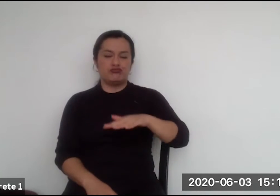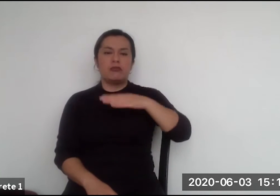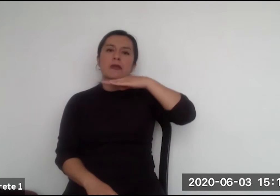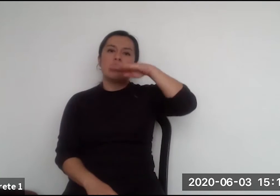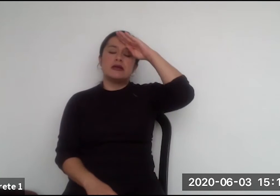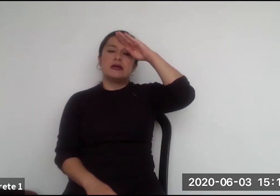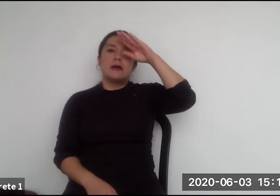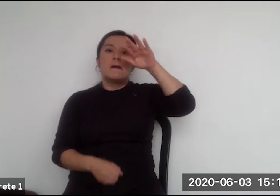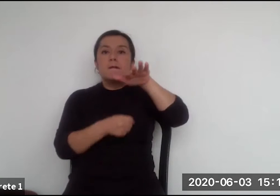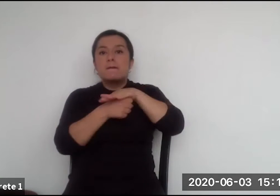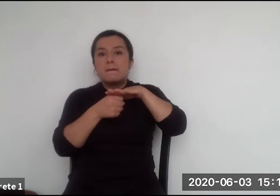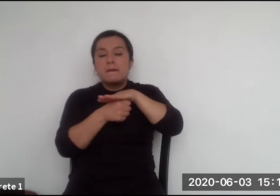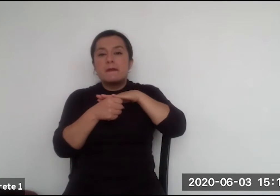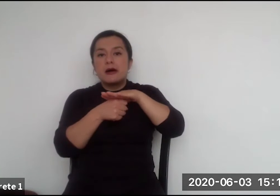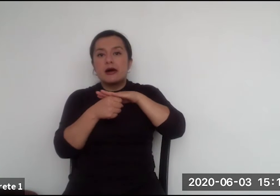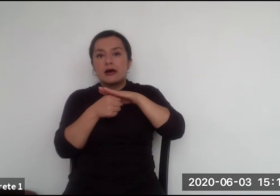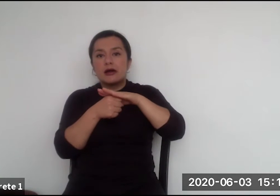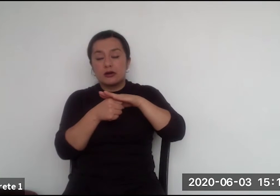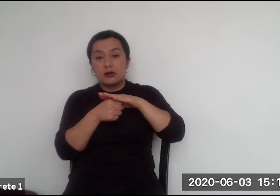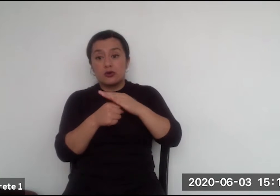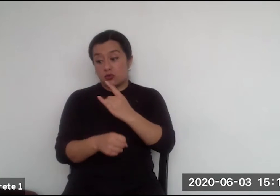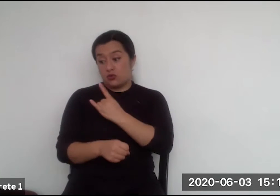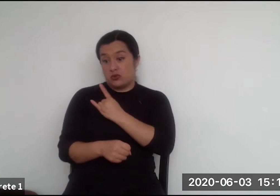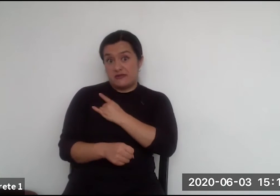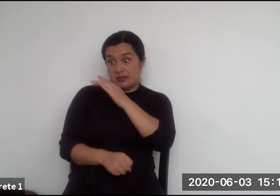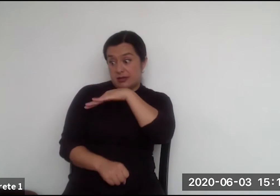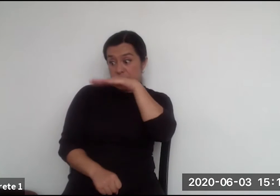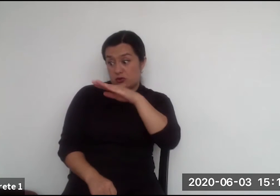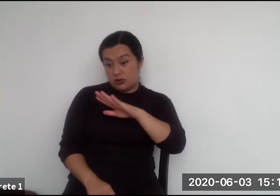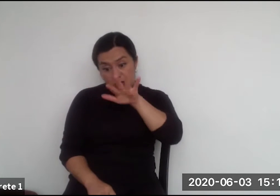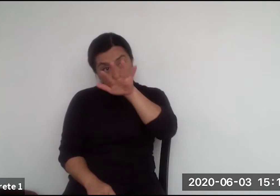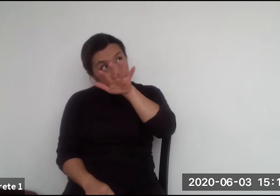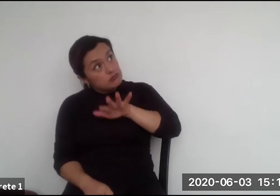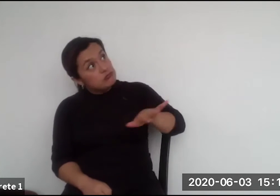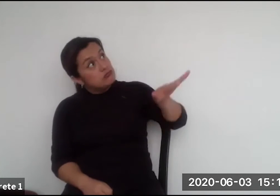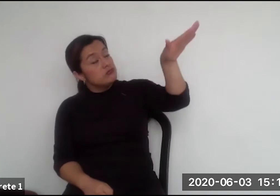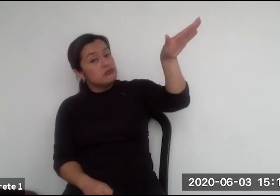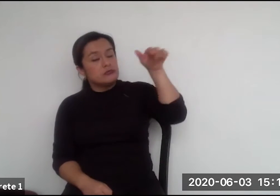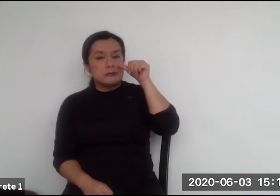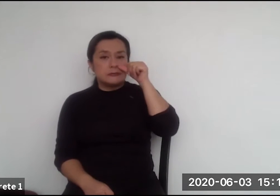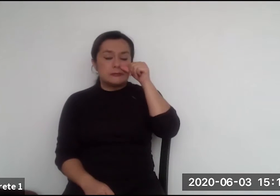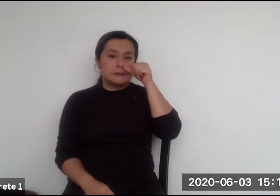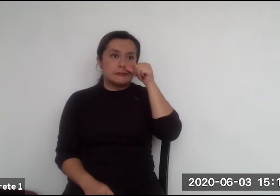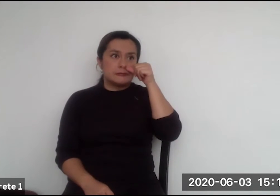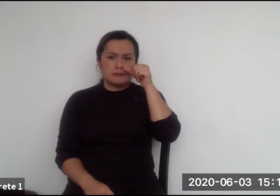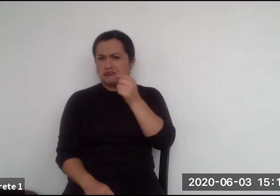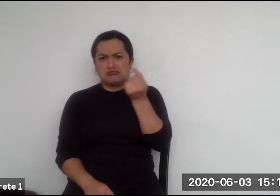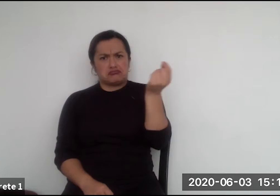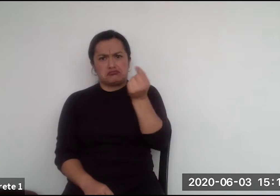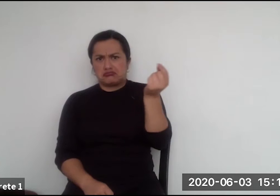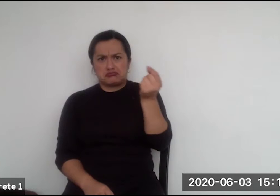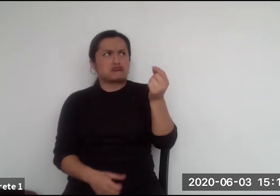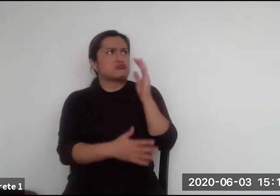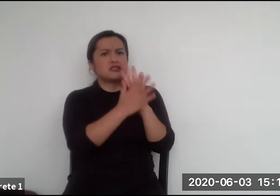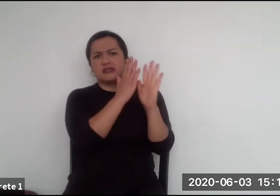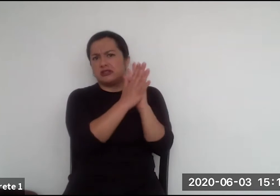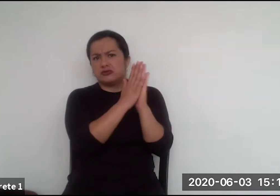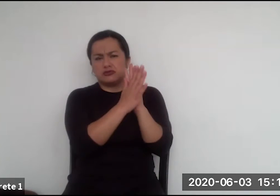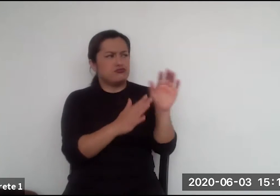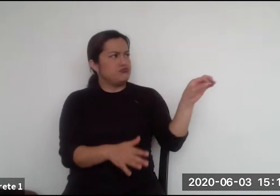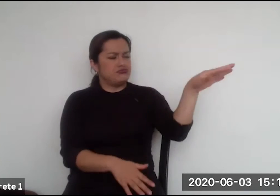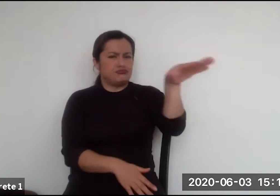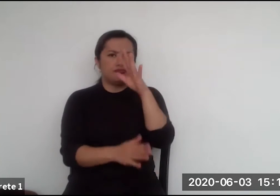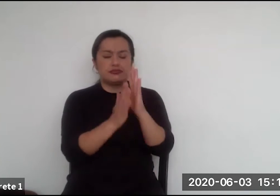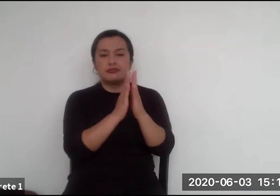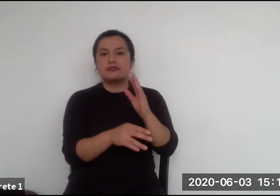barrio a 2 cuadras de la Universidad de Antioquia, a pocos minutos del centro de Medellín, en